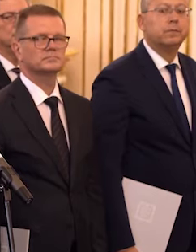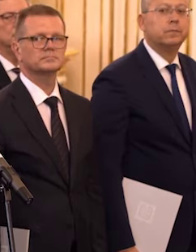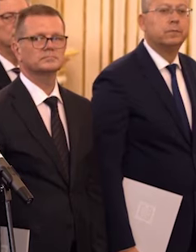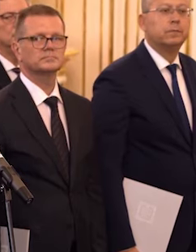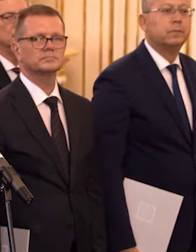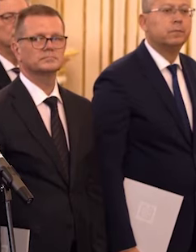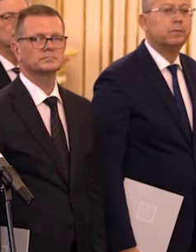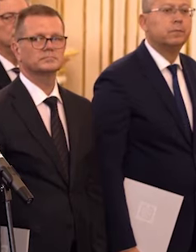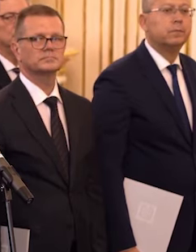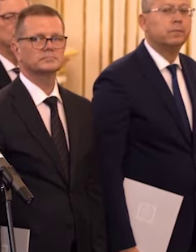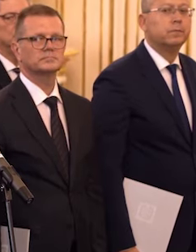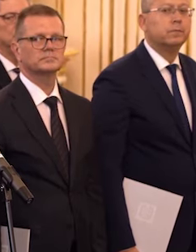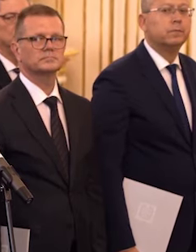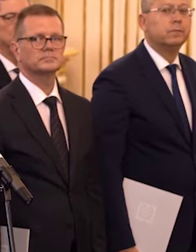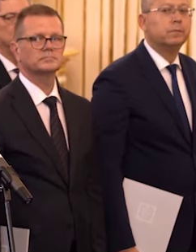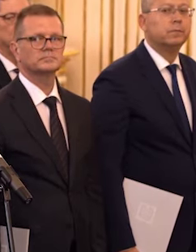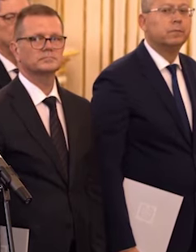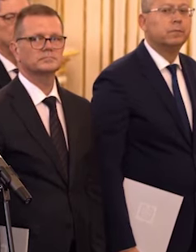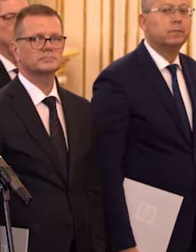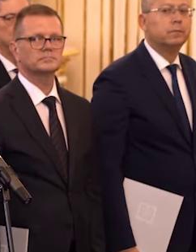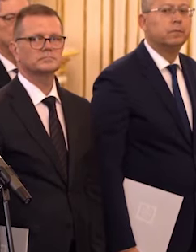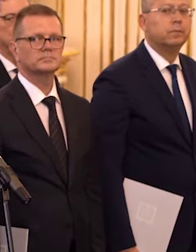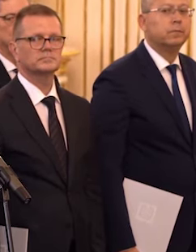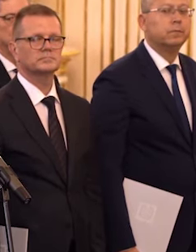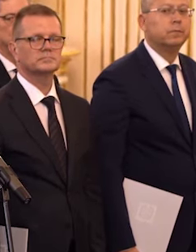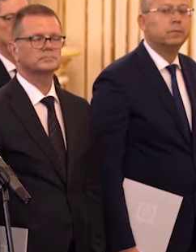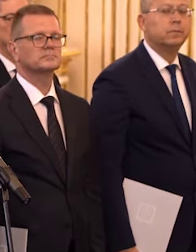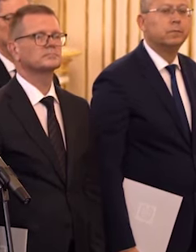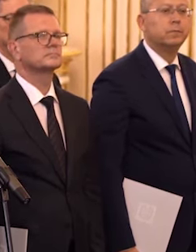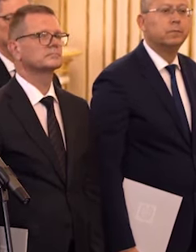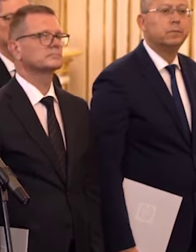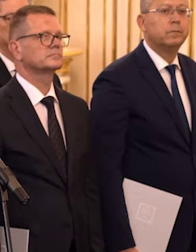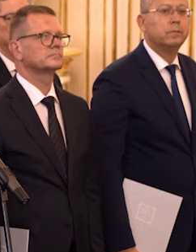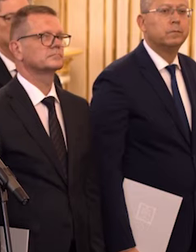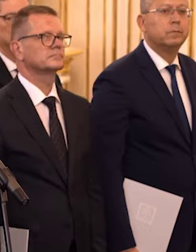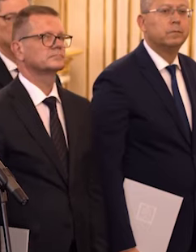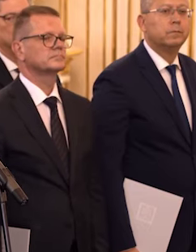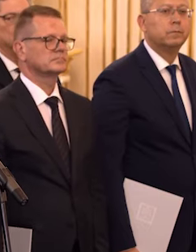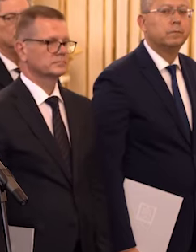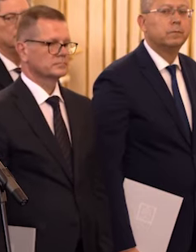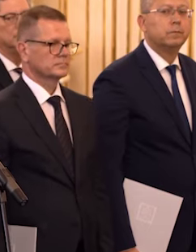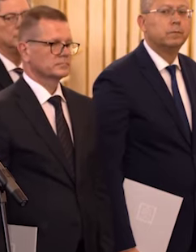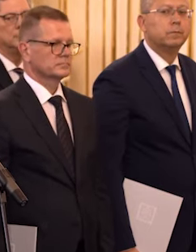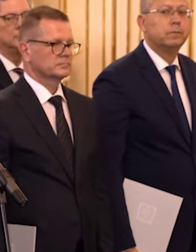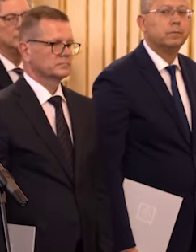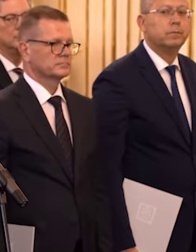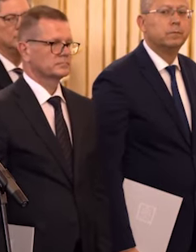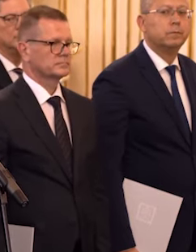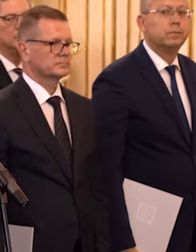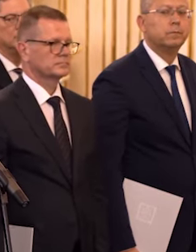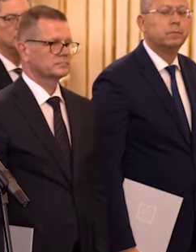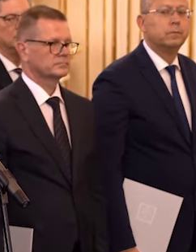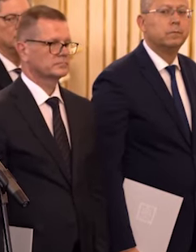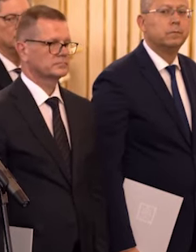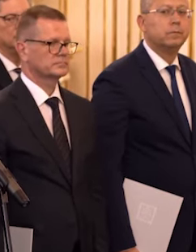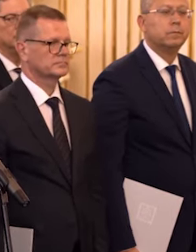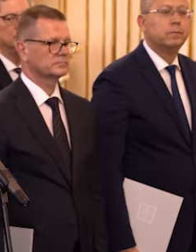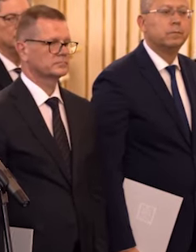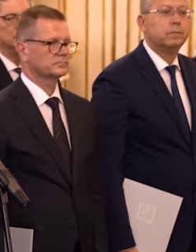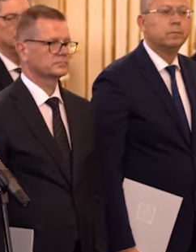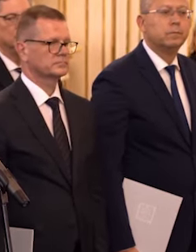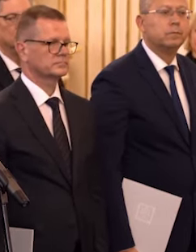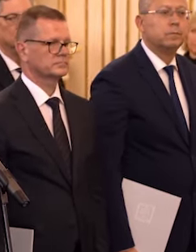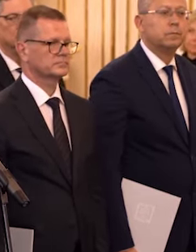republiky, vážený pán predseda Ústavného súdu Slovenskej republiky, vážený pán Ódor, dámy a páni.